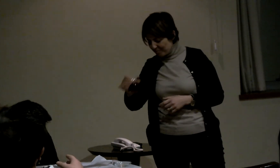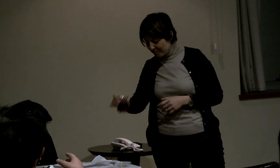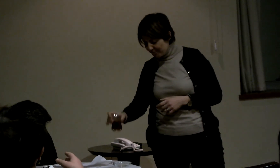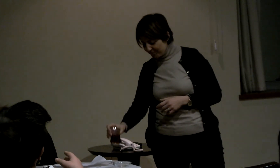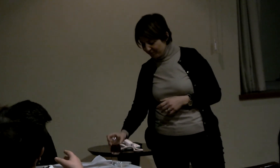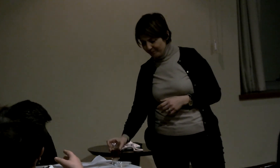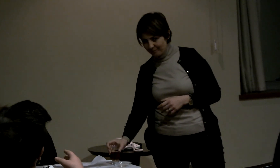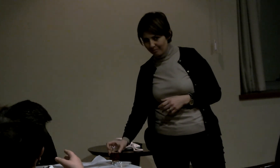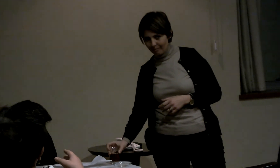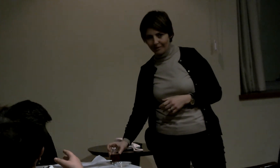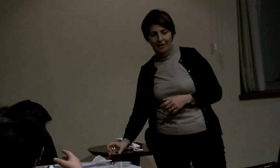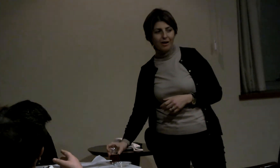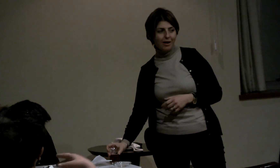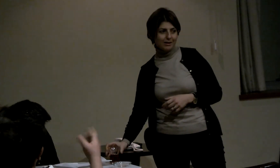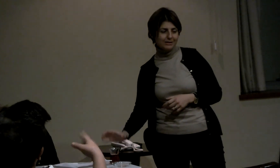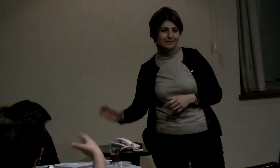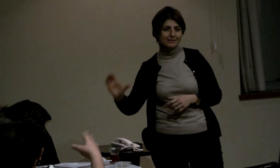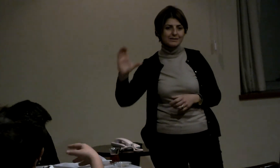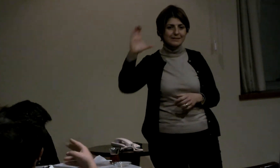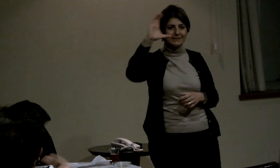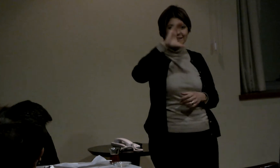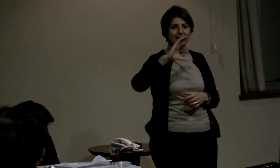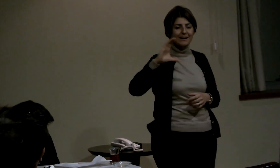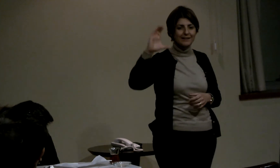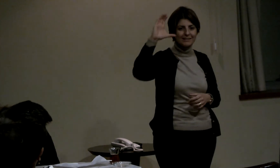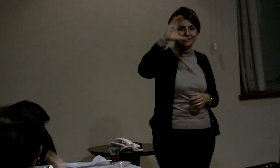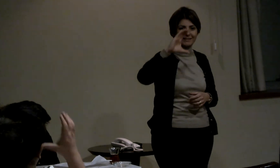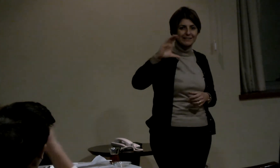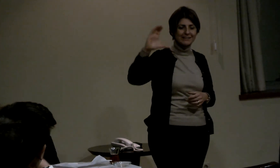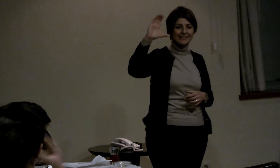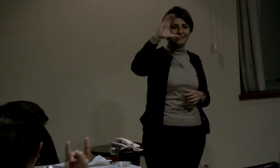M harfi. M harfi. Hayır. Dedik ya.